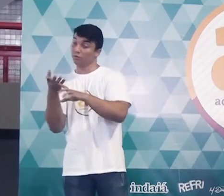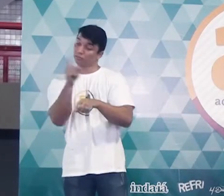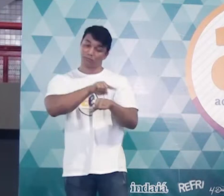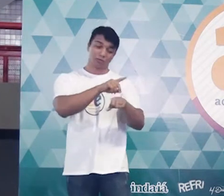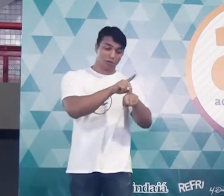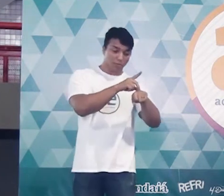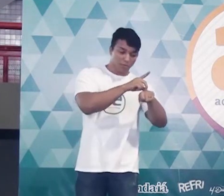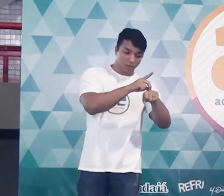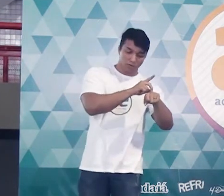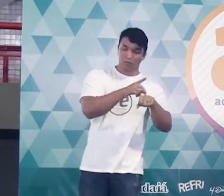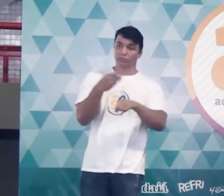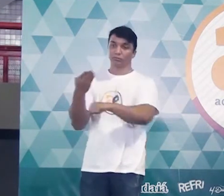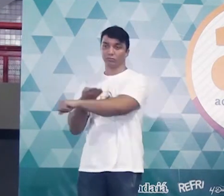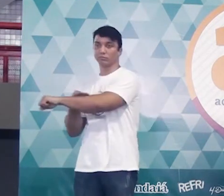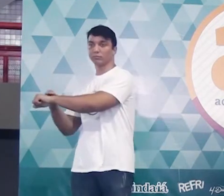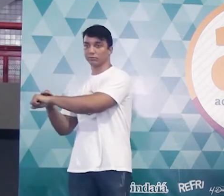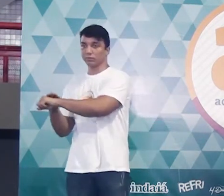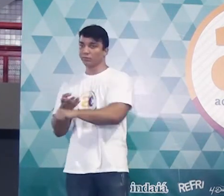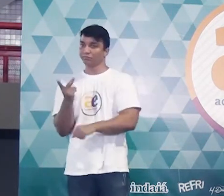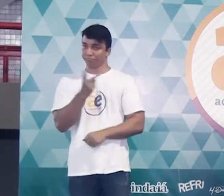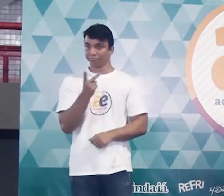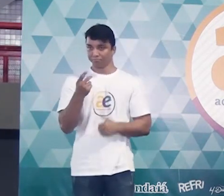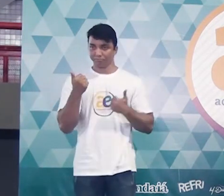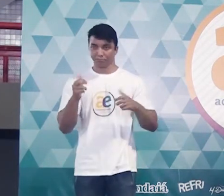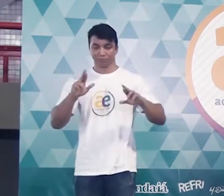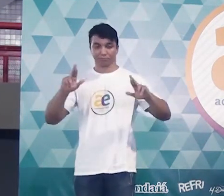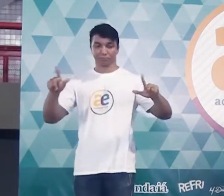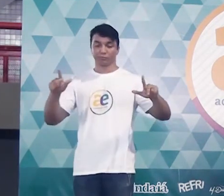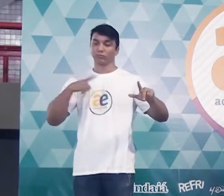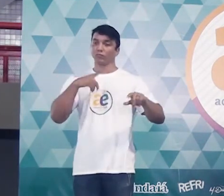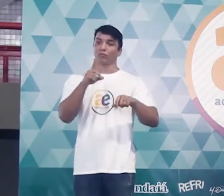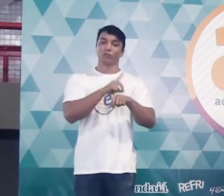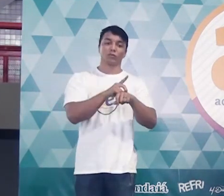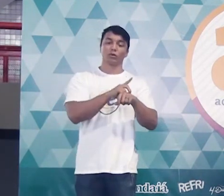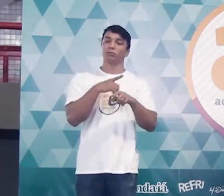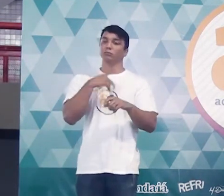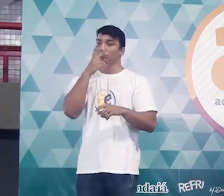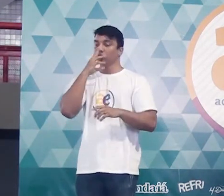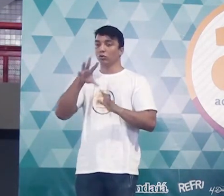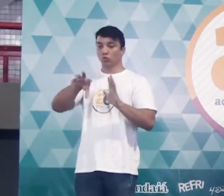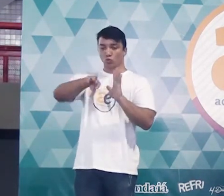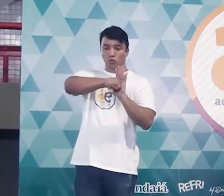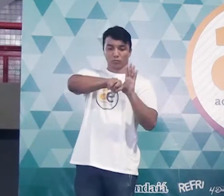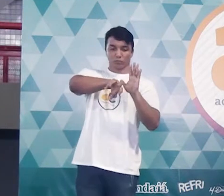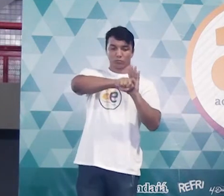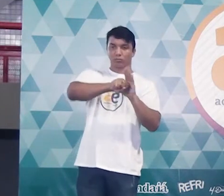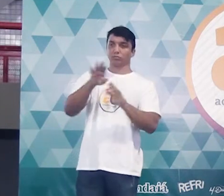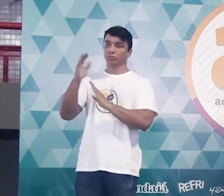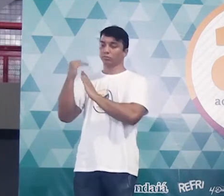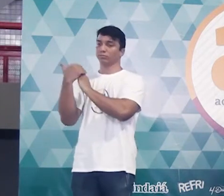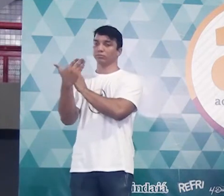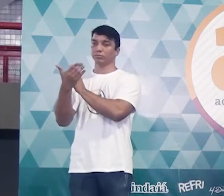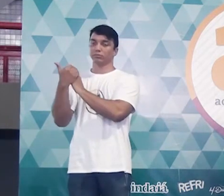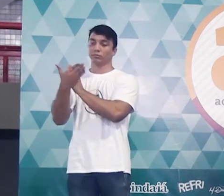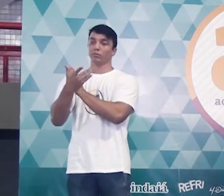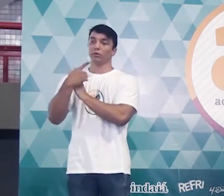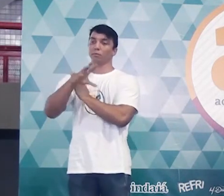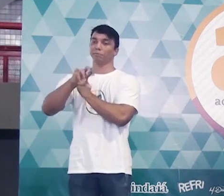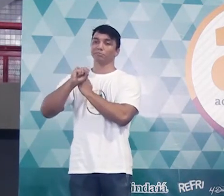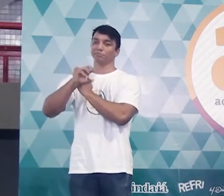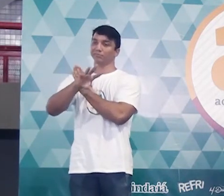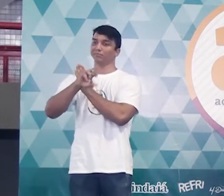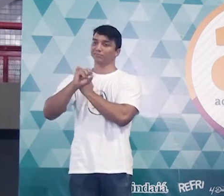sobre o processo de radiação, e a outra é branca. Uma reflete mais, a outra absorve mais. Mas do mesmo jeito que ela absorve mais,